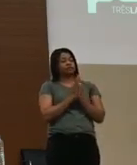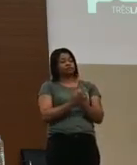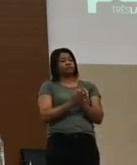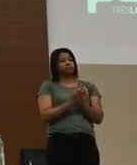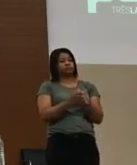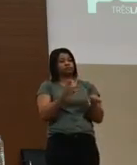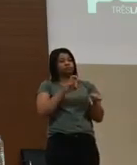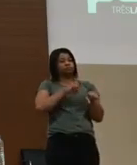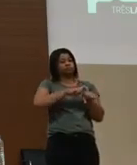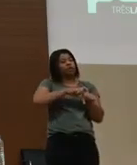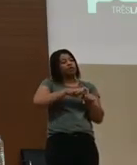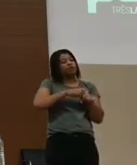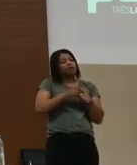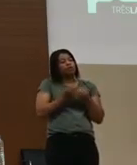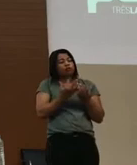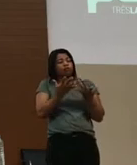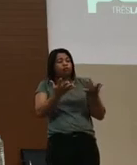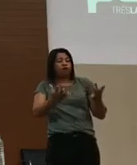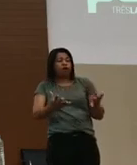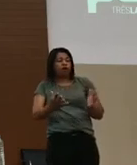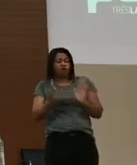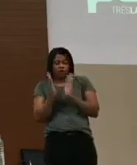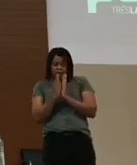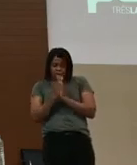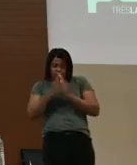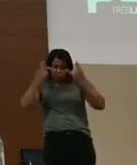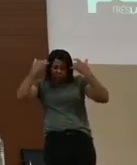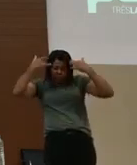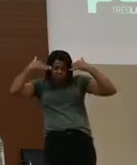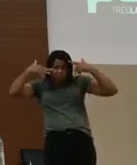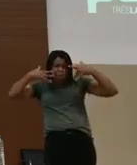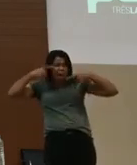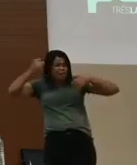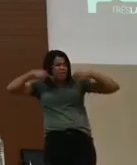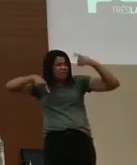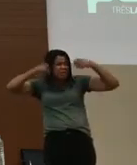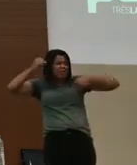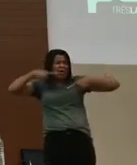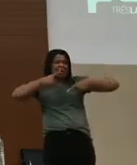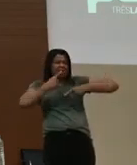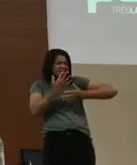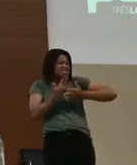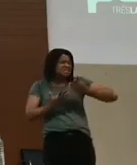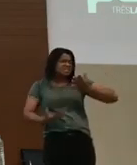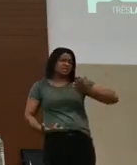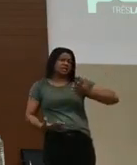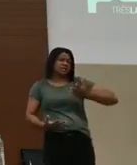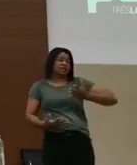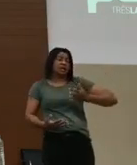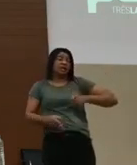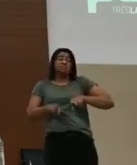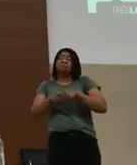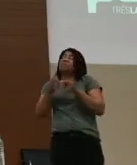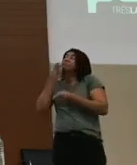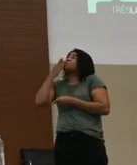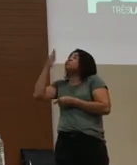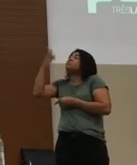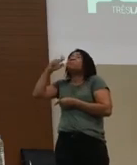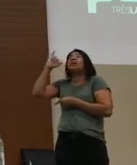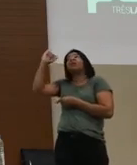sua humildade, na sua entrega ao Senhor. Pai, se possível, passa de mim este